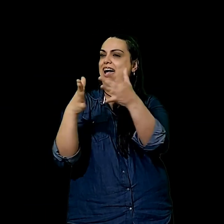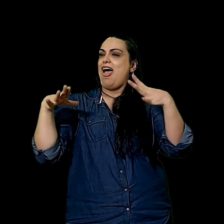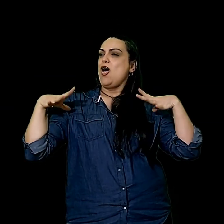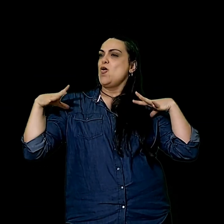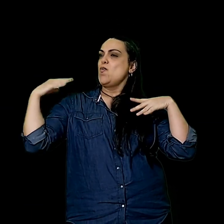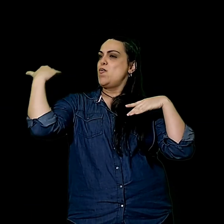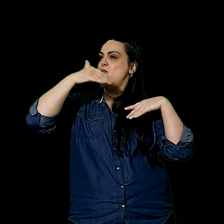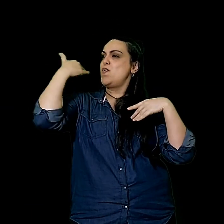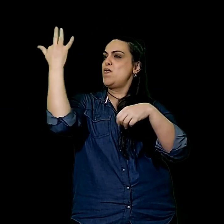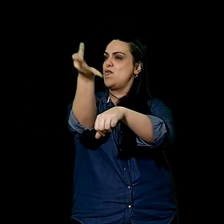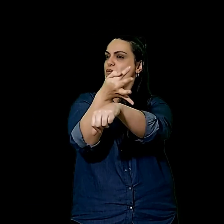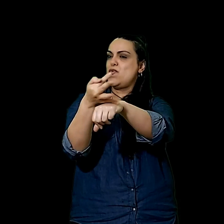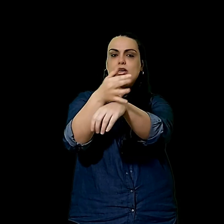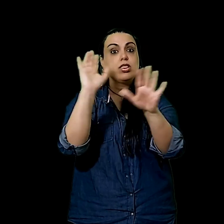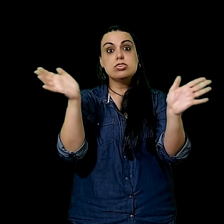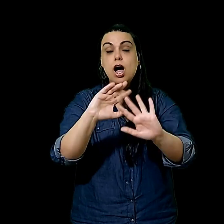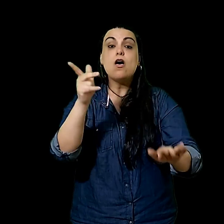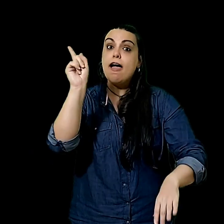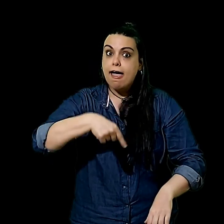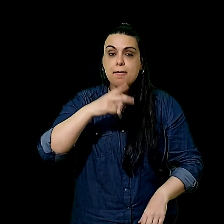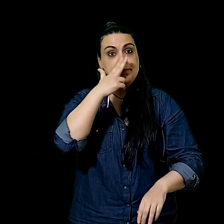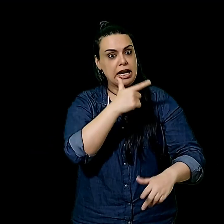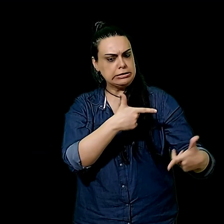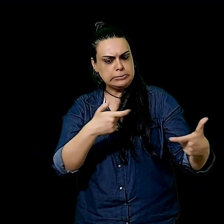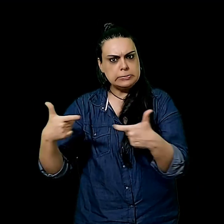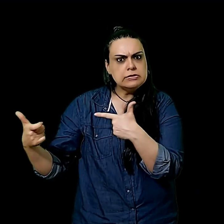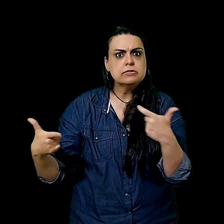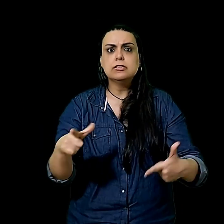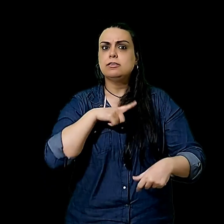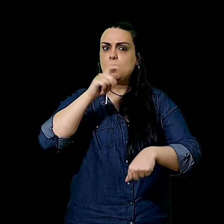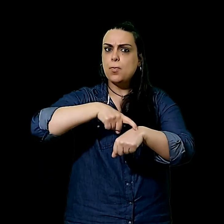navio de guerra. A gente vai enfrentar dificuldades